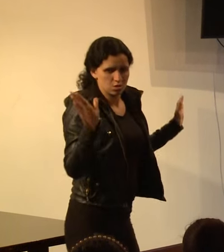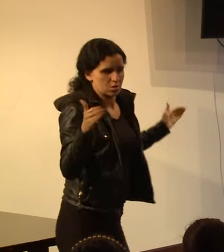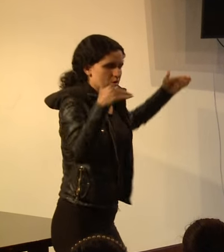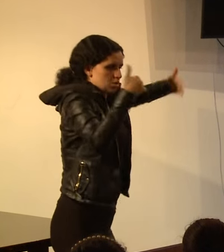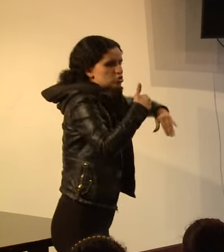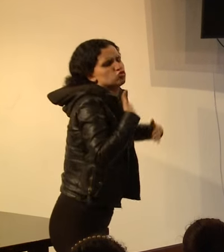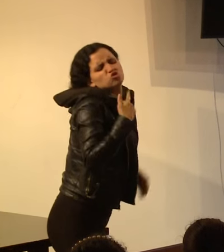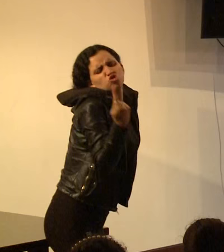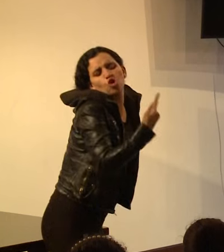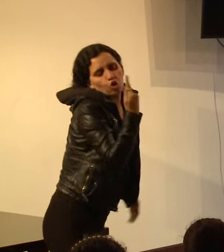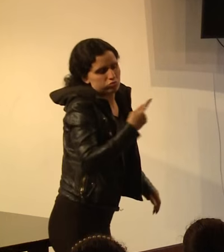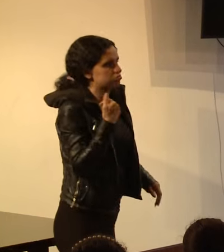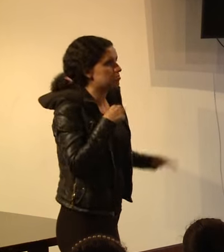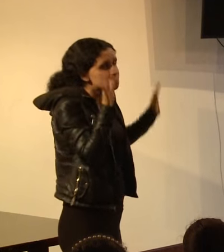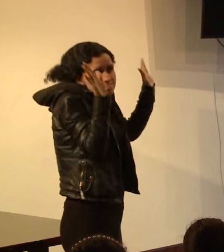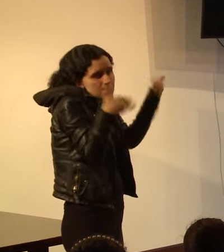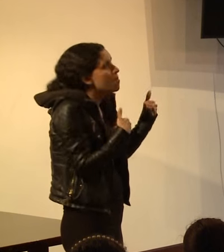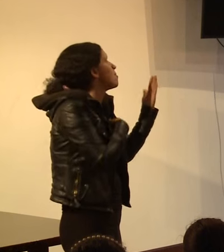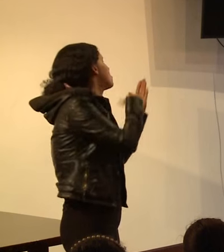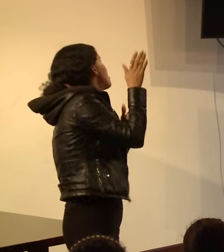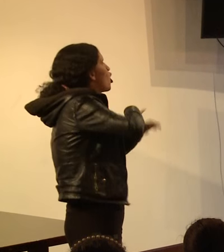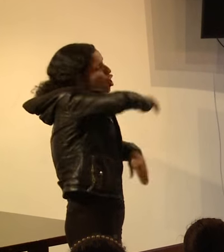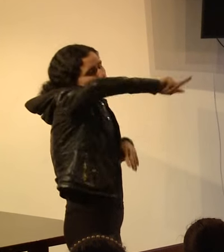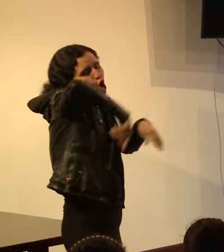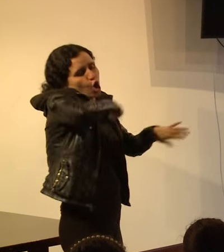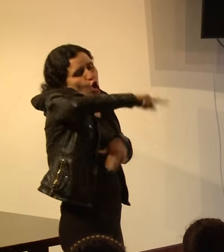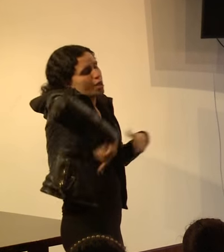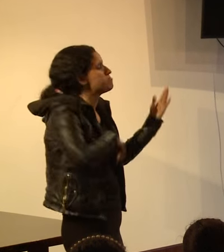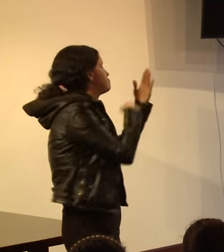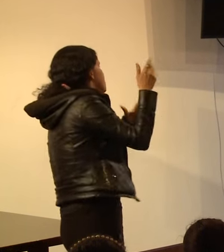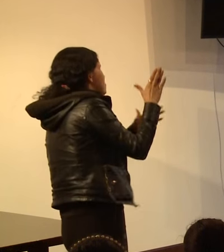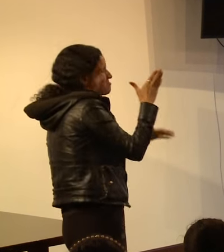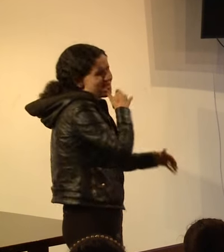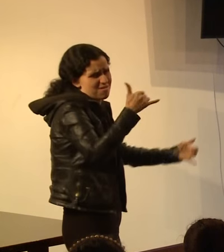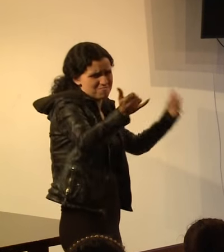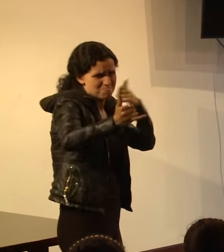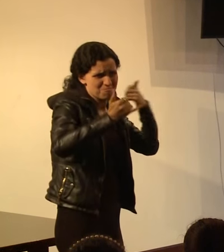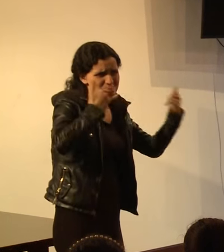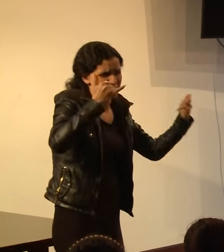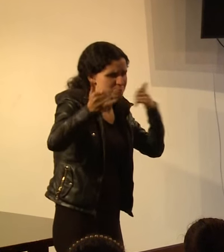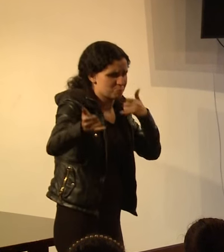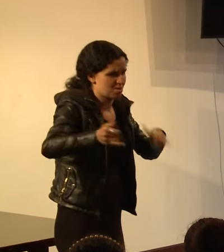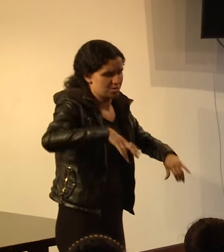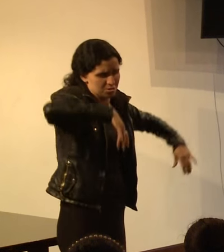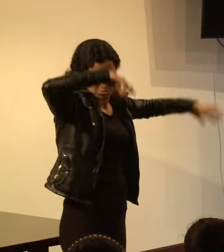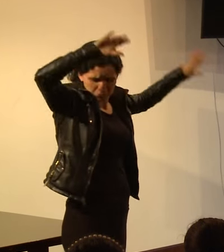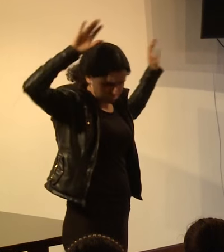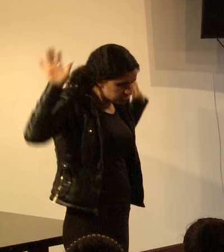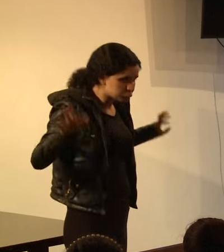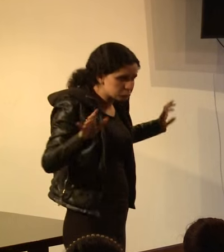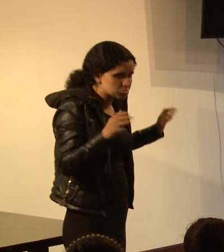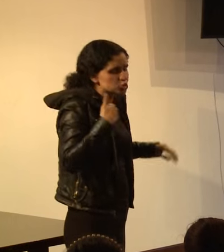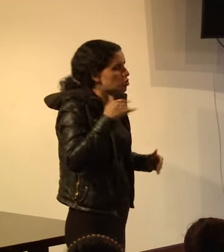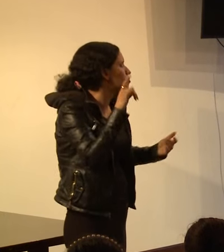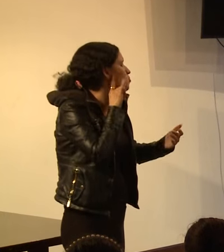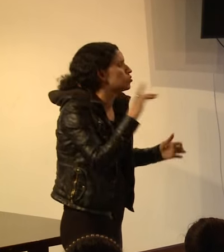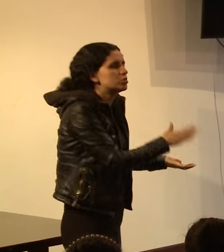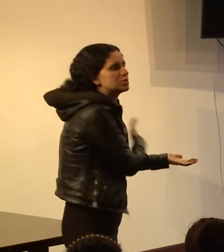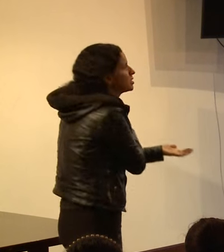puedo durar horas pintando. Y si estoy incomunicado y si nadie me llama por teléfono, y puedo estar y puedo poner